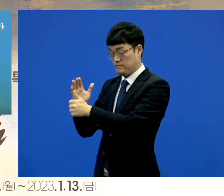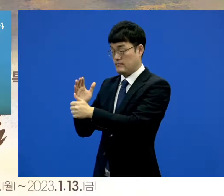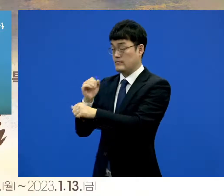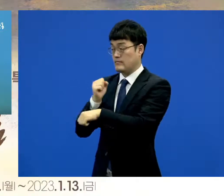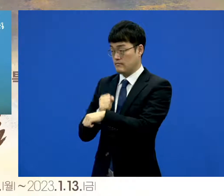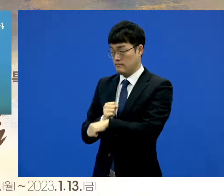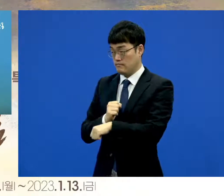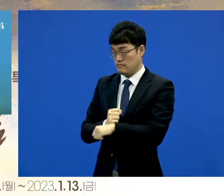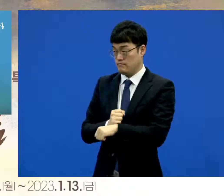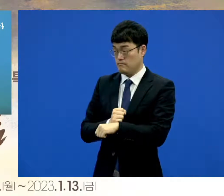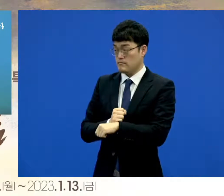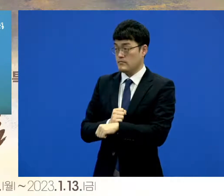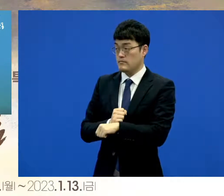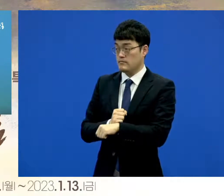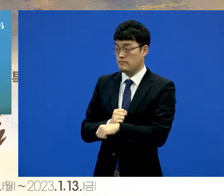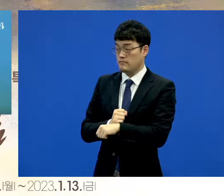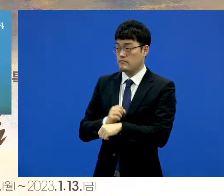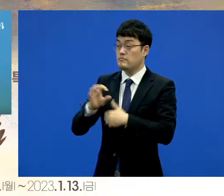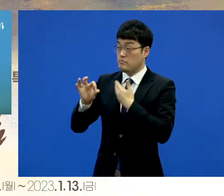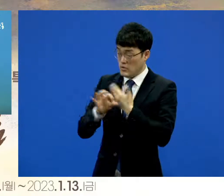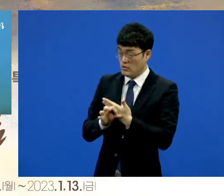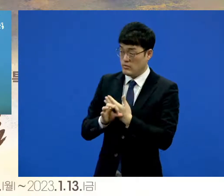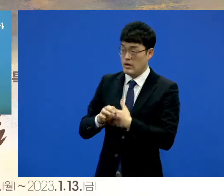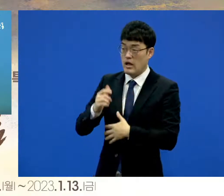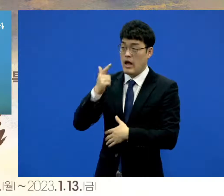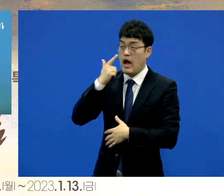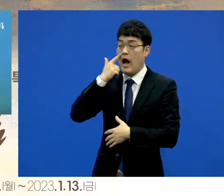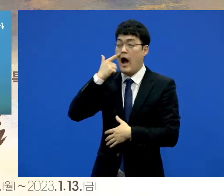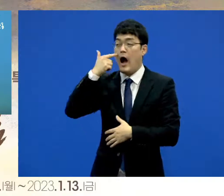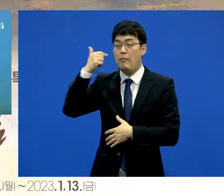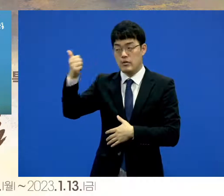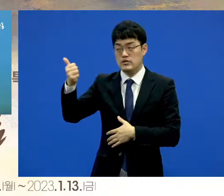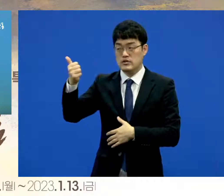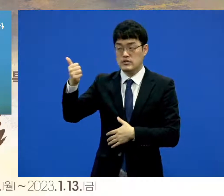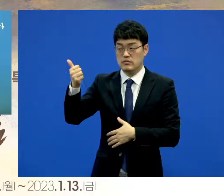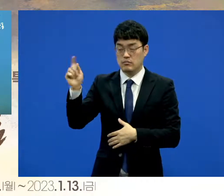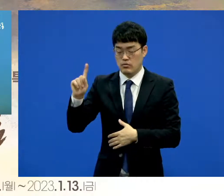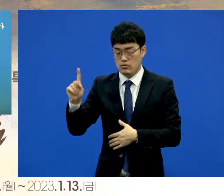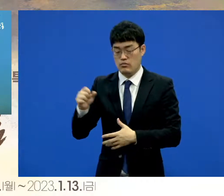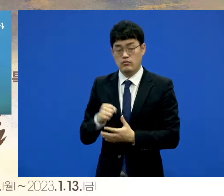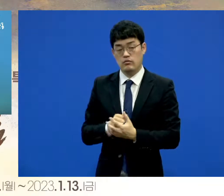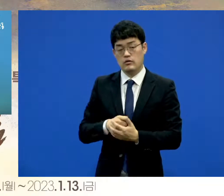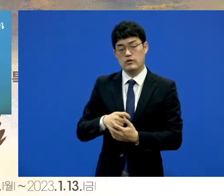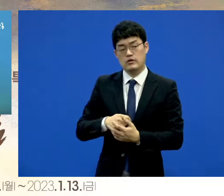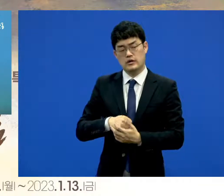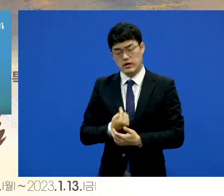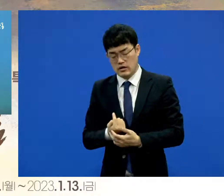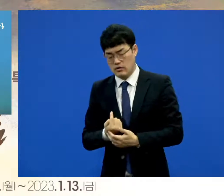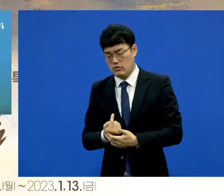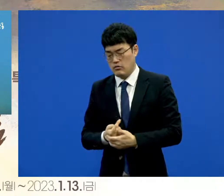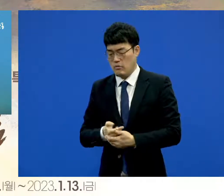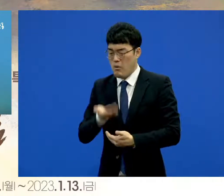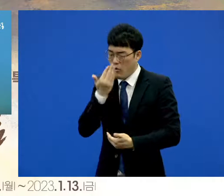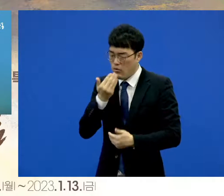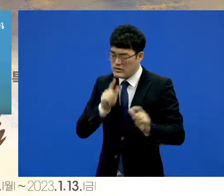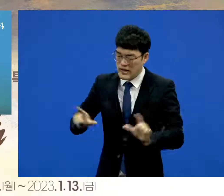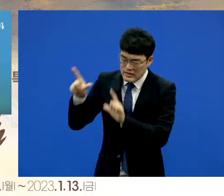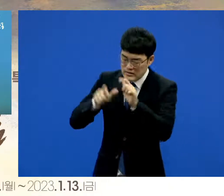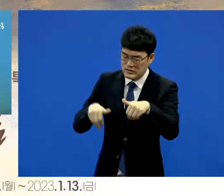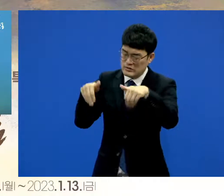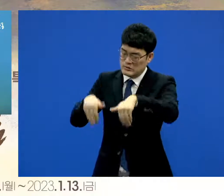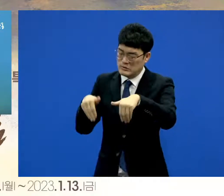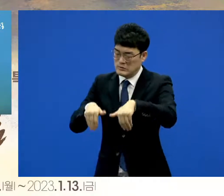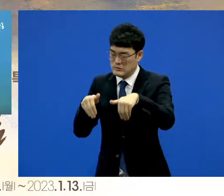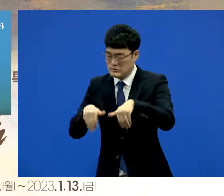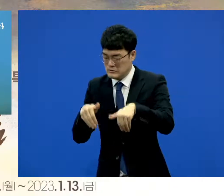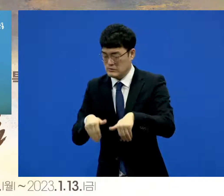것은 품꾼의 하나였기 때문입니다. 그래서 그는 초라한 상상력을 가지고 있는 거죠. 그가 생각한 대로 아버지